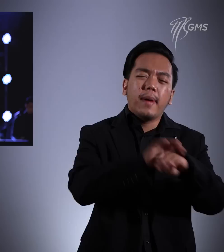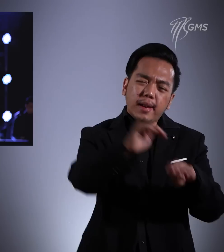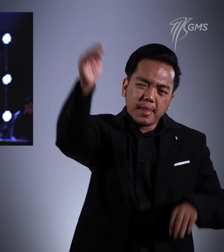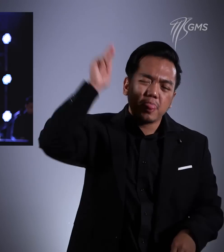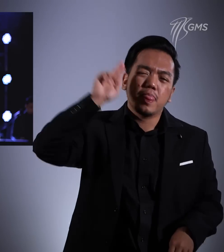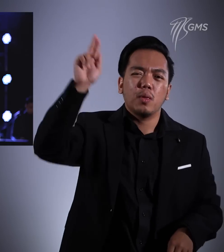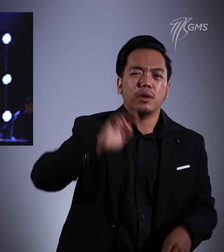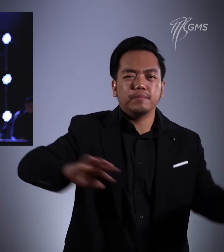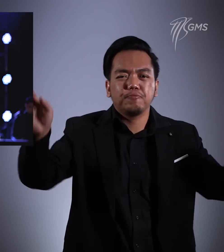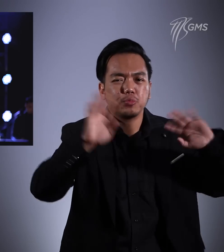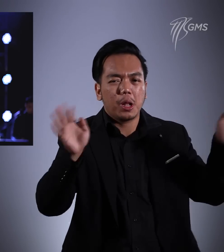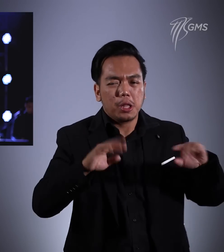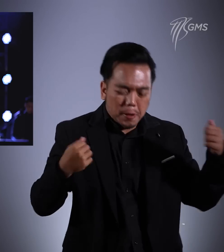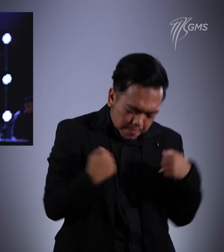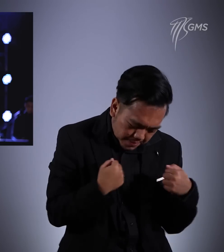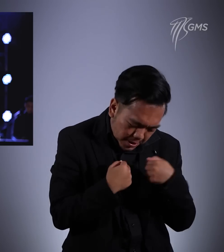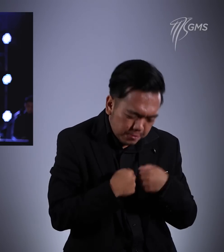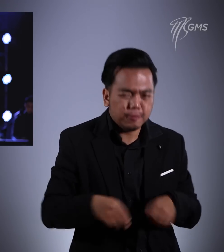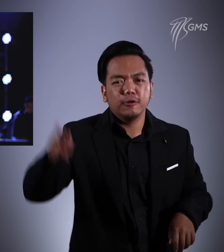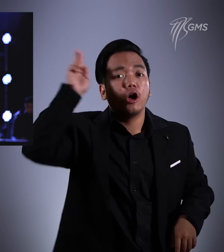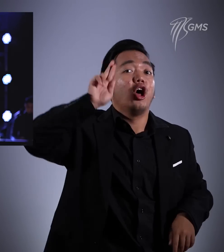takut. Tuhan adalah Allah yang mendengar doa.